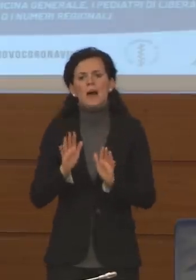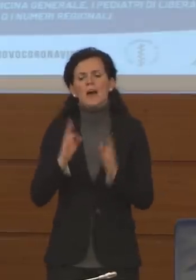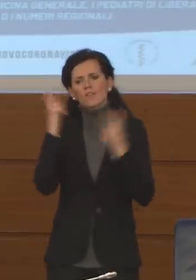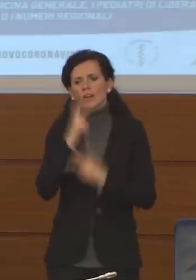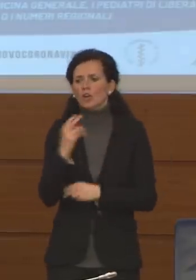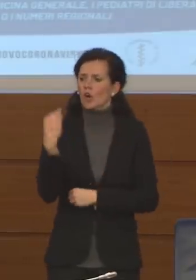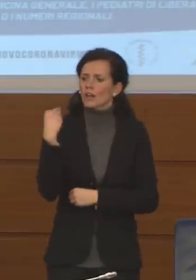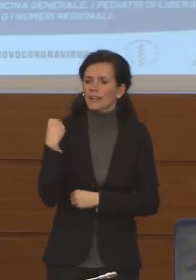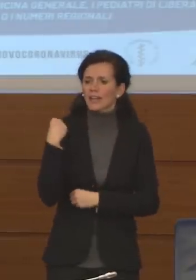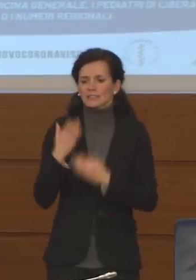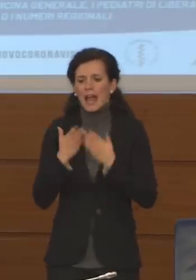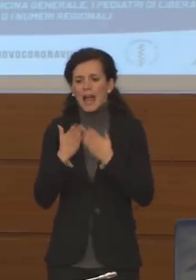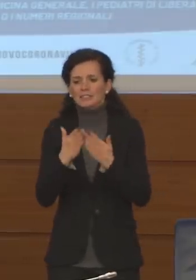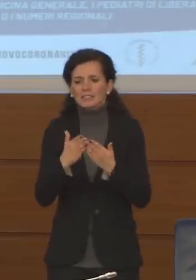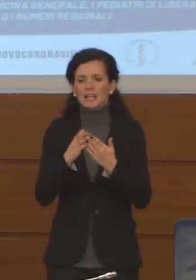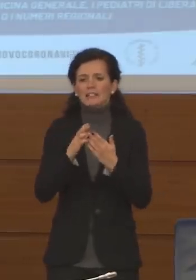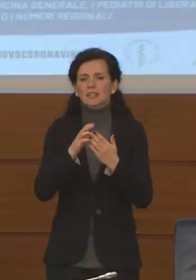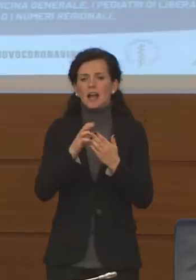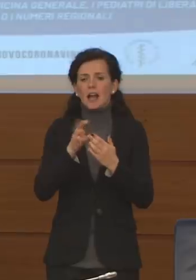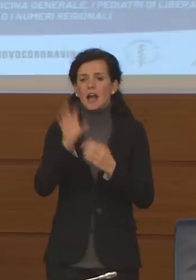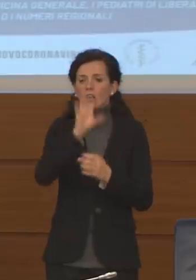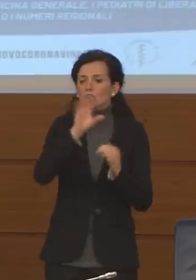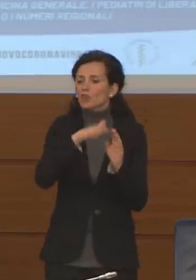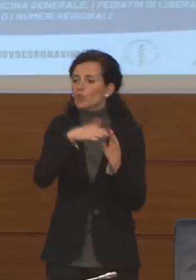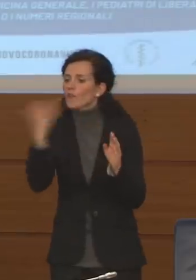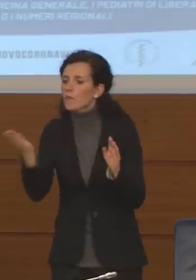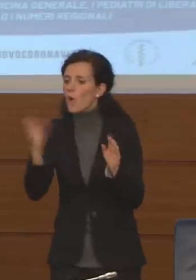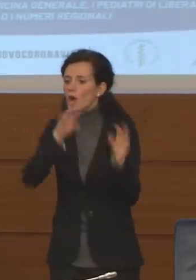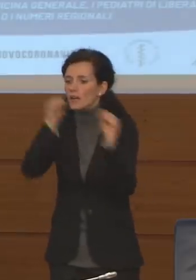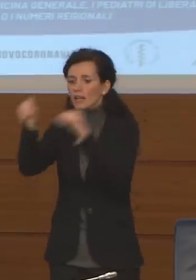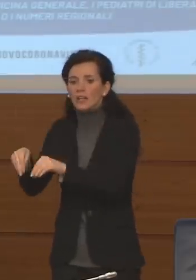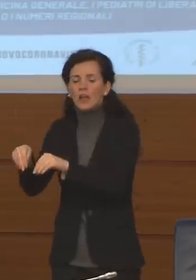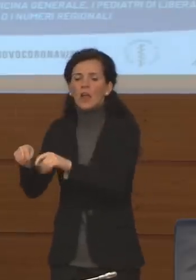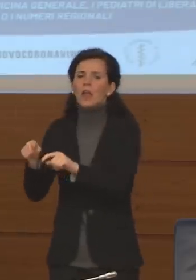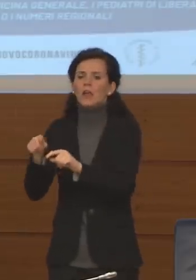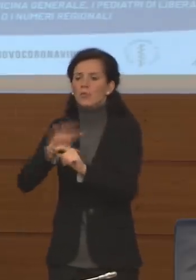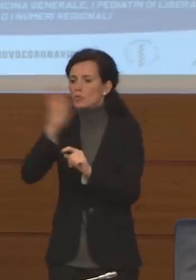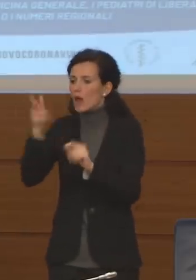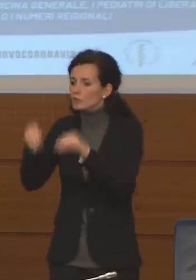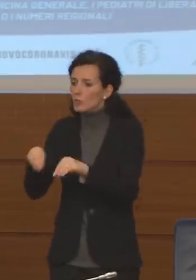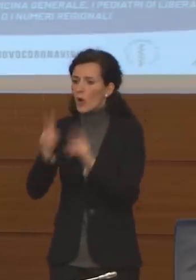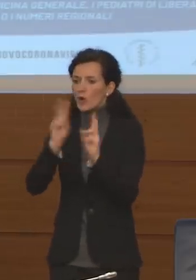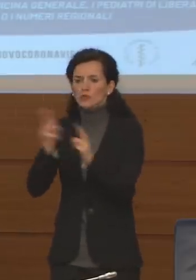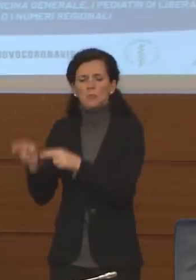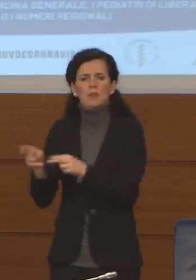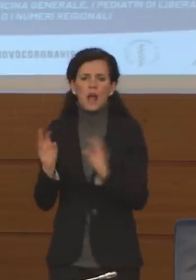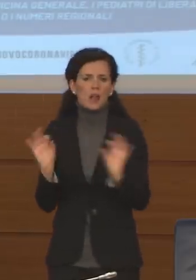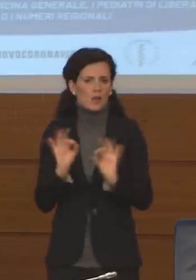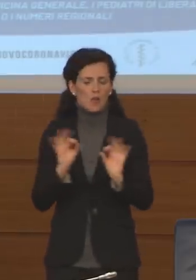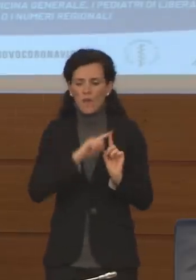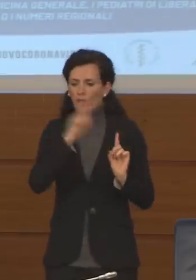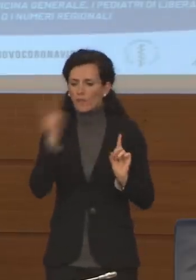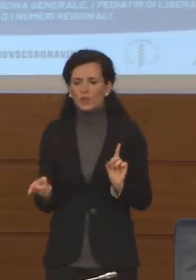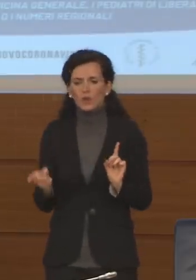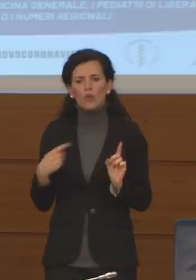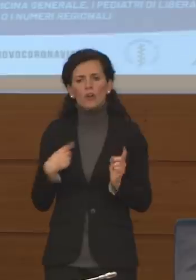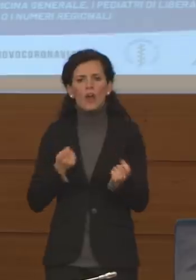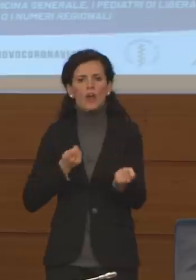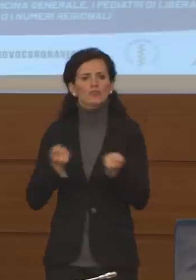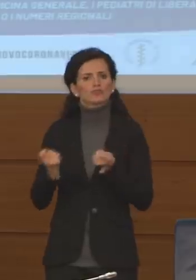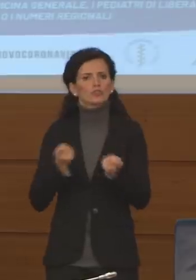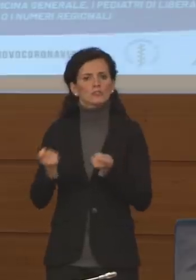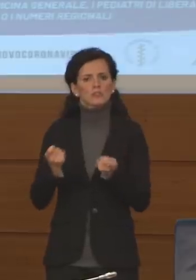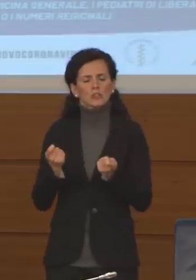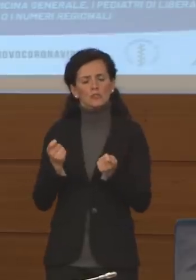assistenza e fuori regioni a noi come comitato operativo non sono arrivato quindi è tutto rimasto gestito a livello